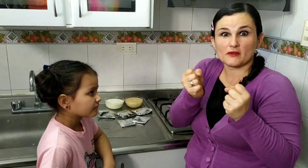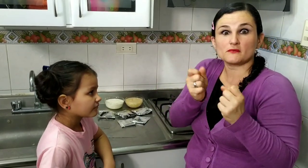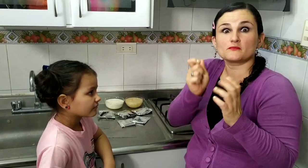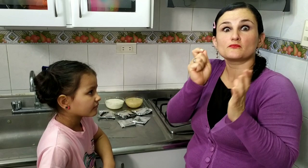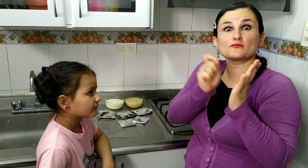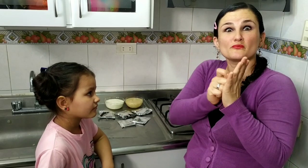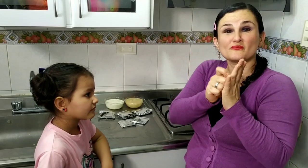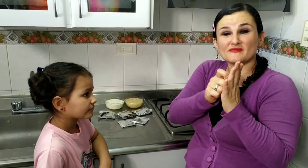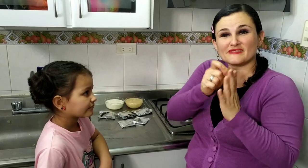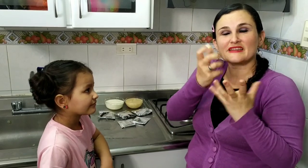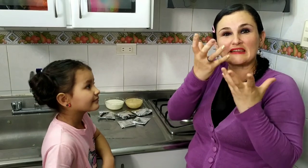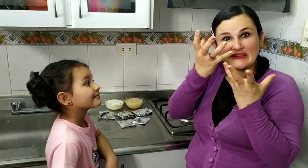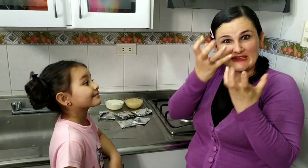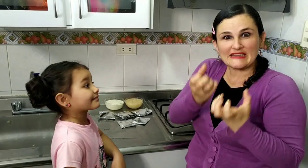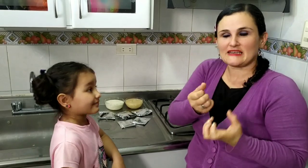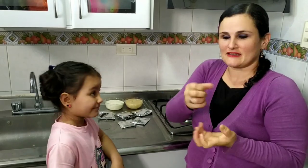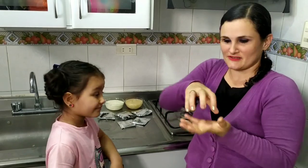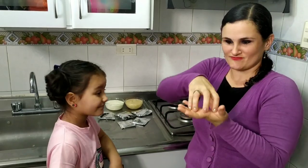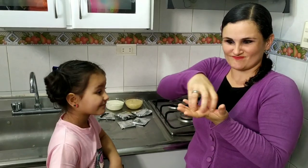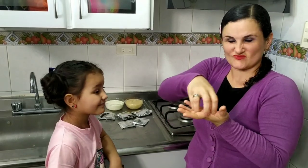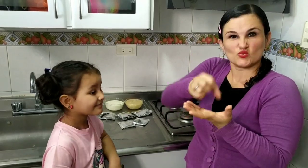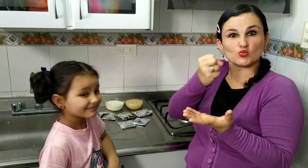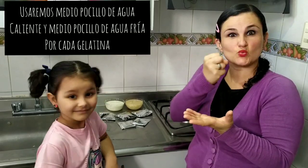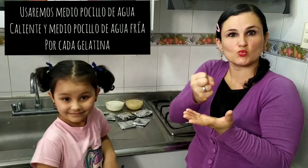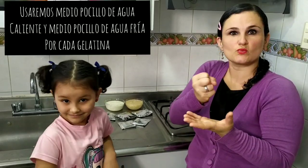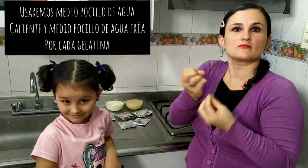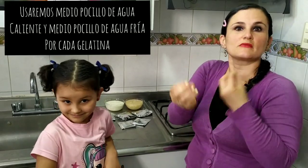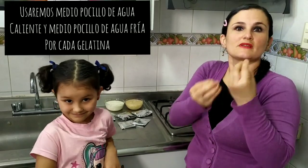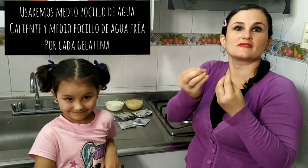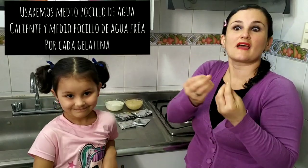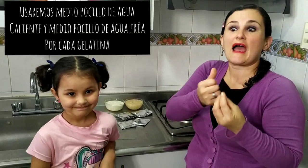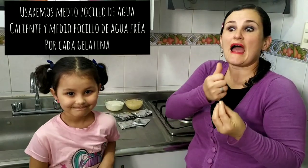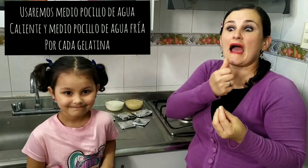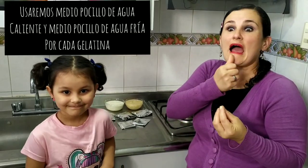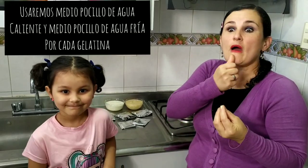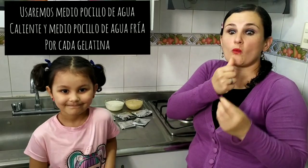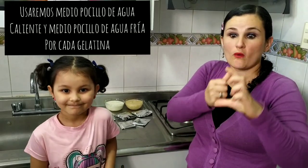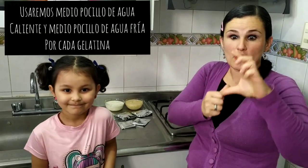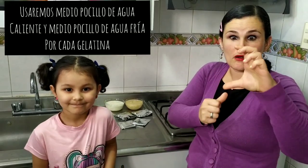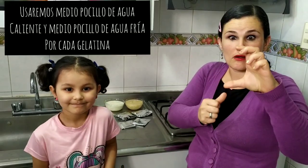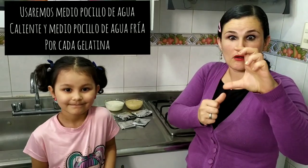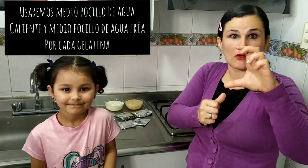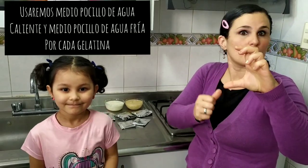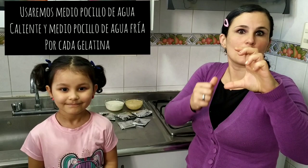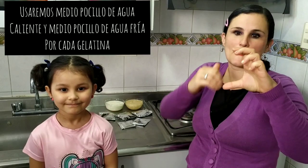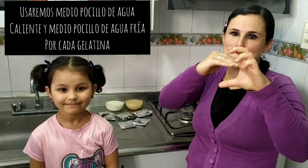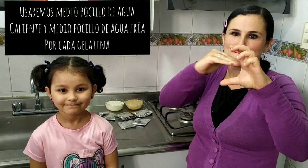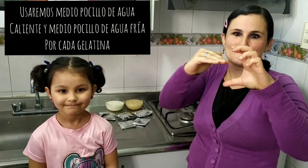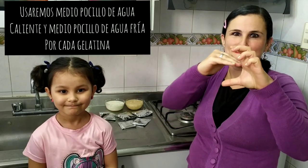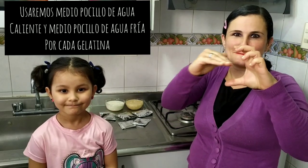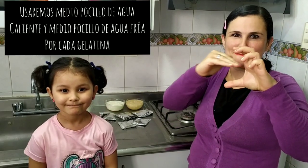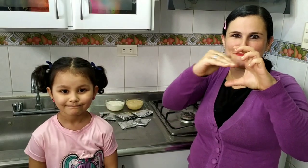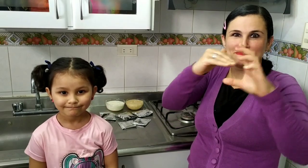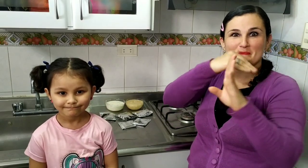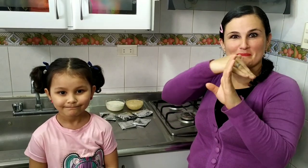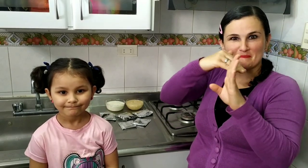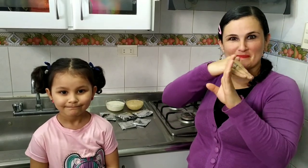Solo que vamos a usar medio pocillo de agua caliente y medio de agua fría para que nos quede